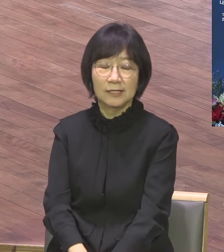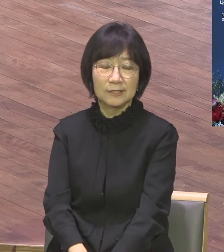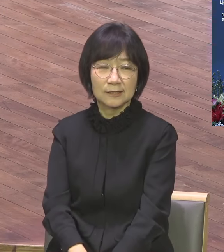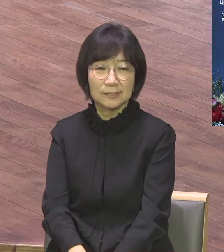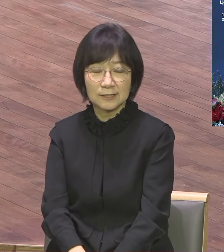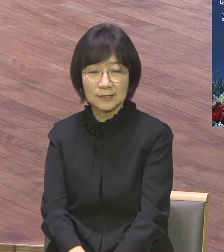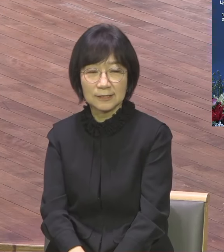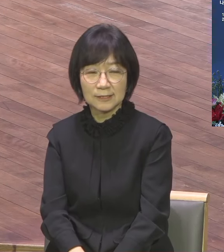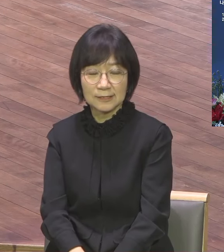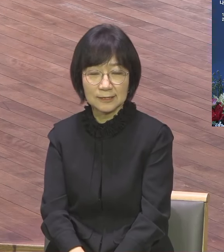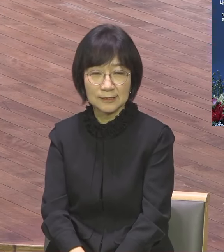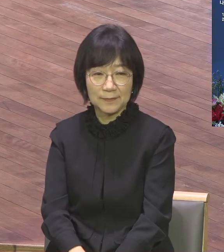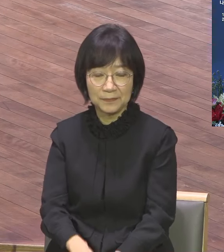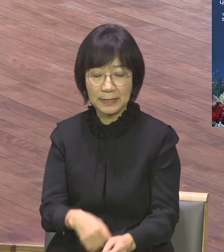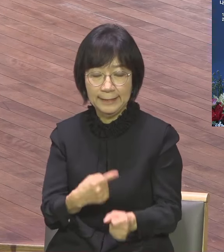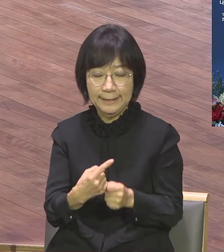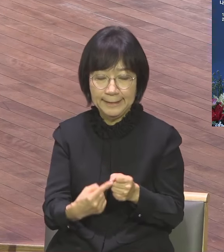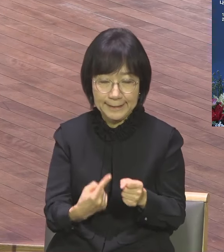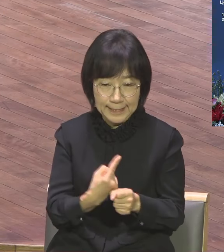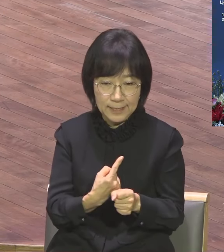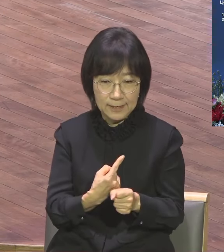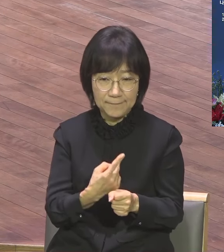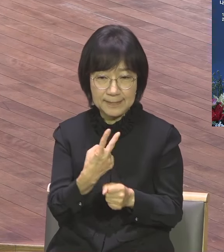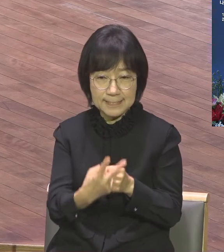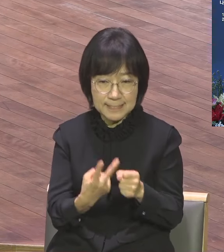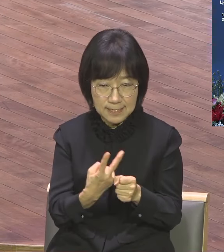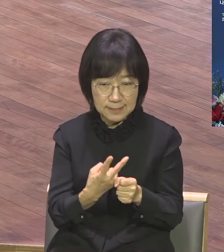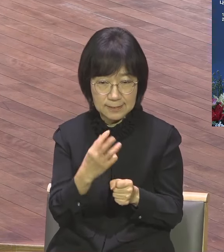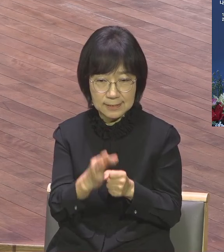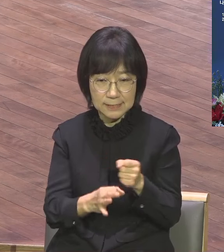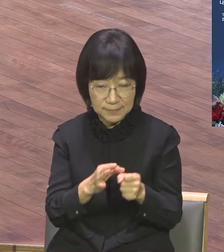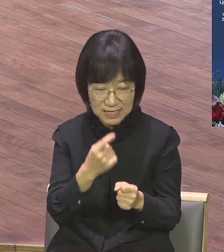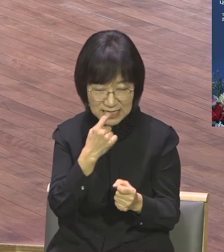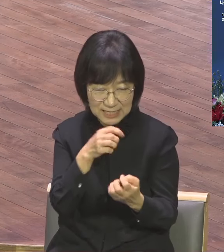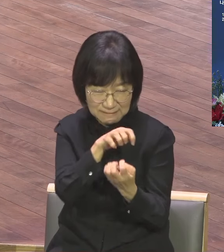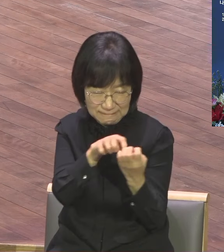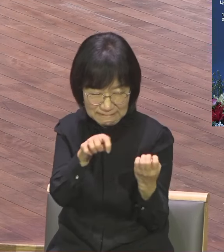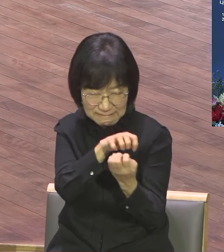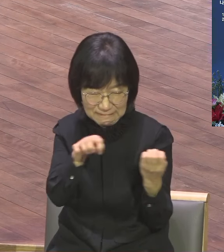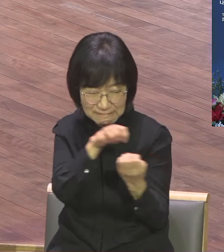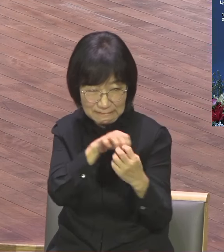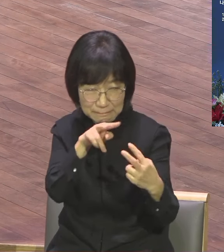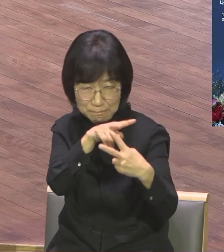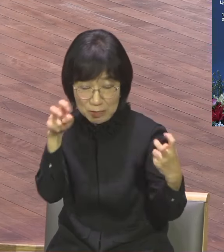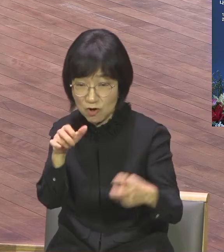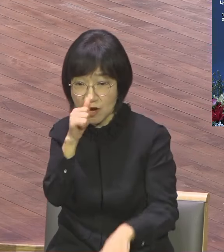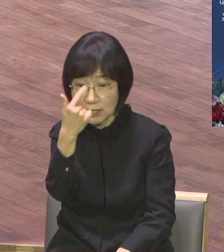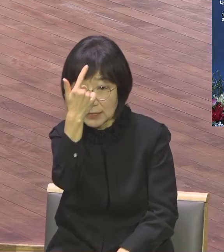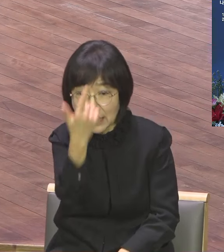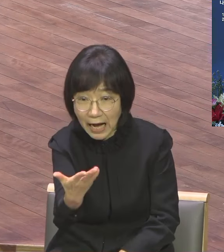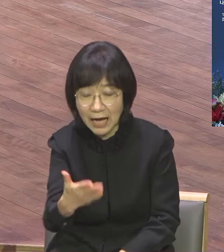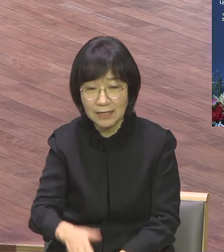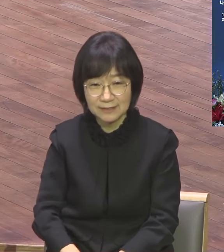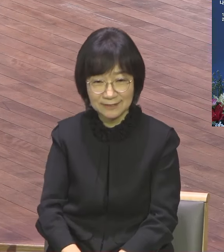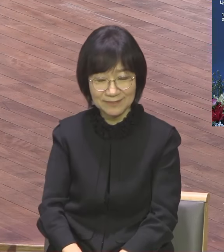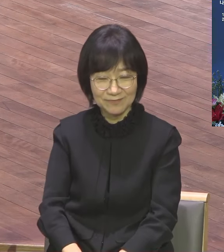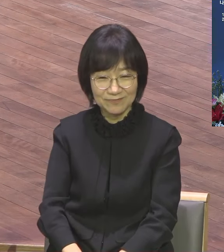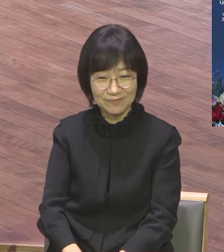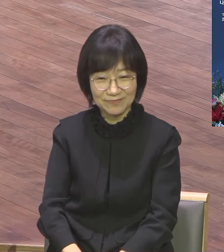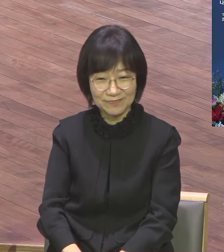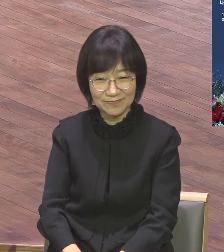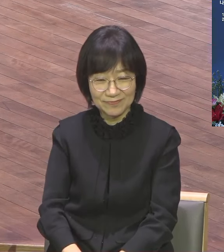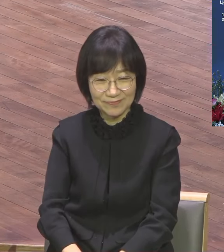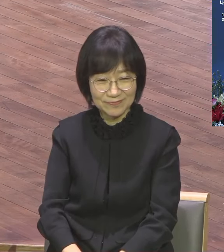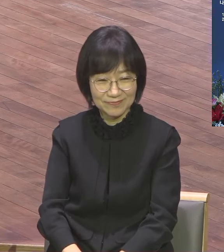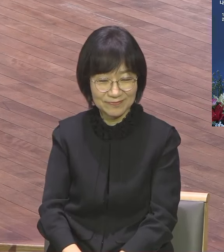그렇게 1년도 아니고 2년도 아니고 수년 수십 년을 미워하고 있습니까? 하나님의 사랑을 한 번도 체험